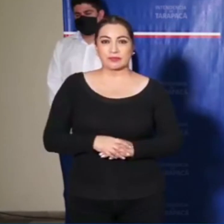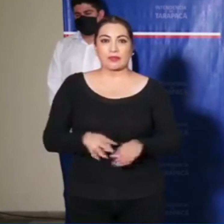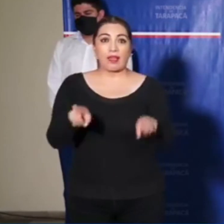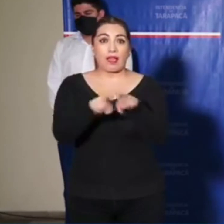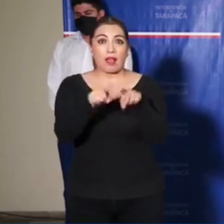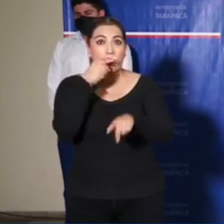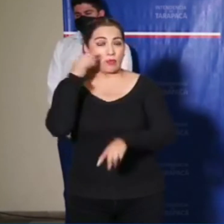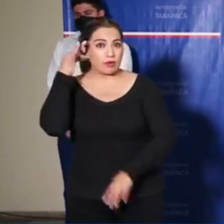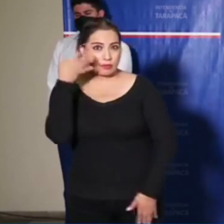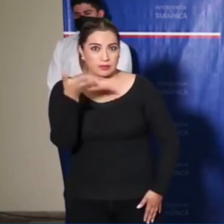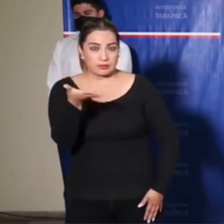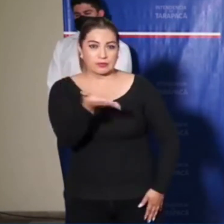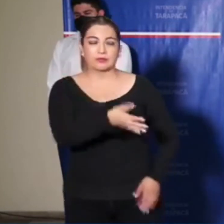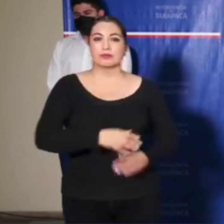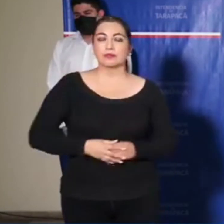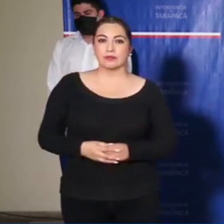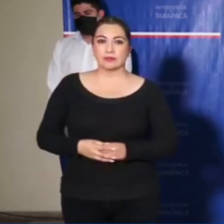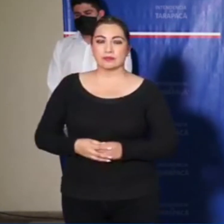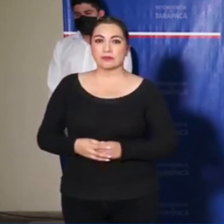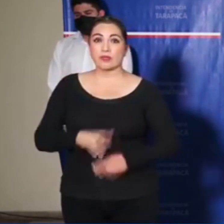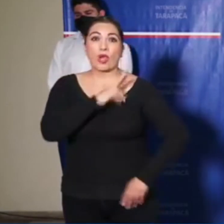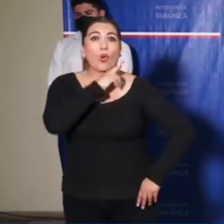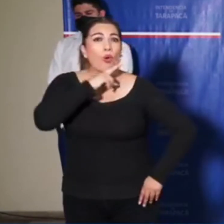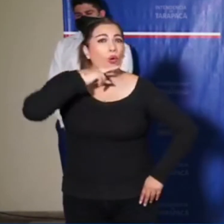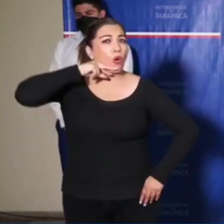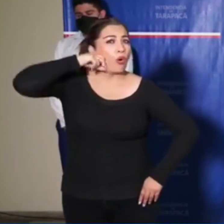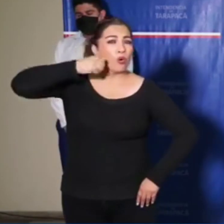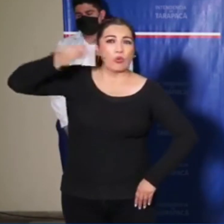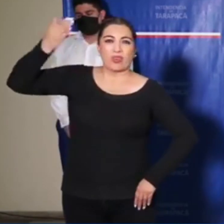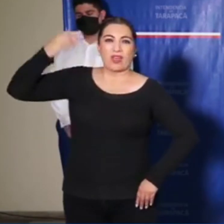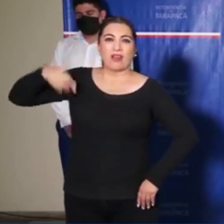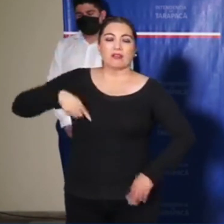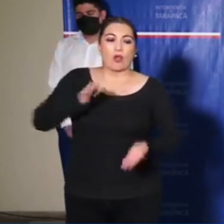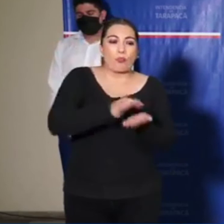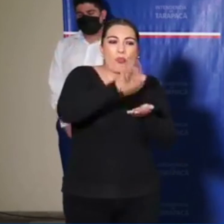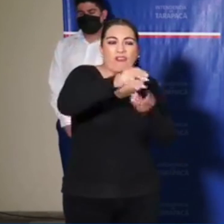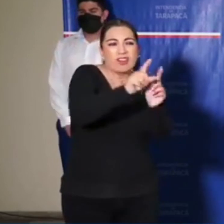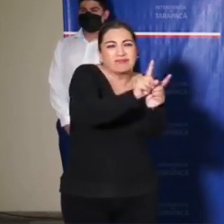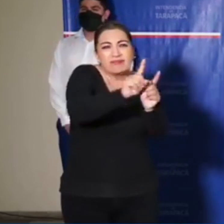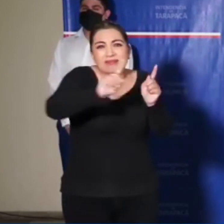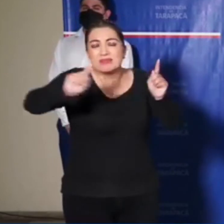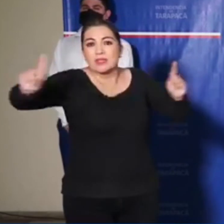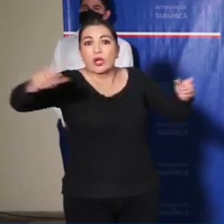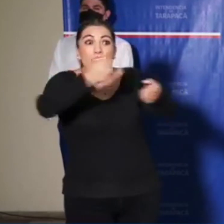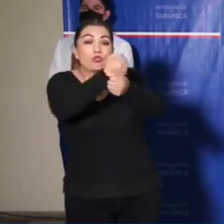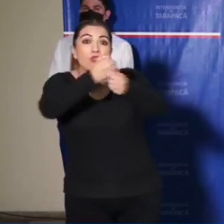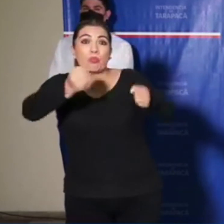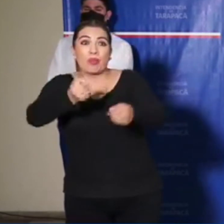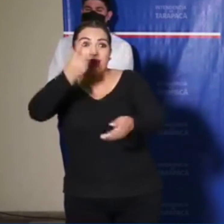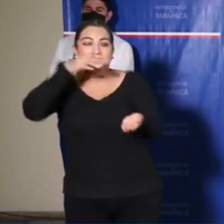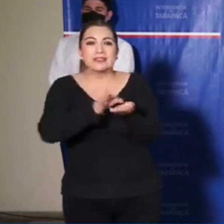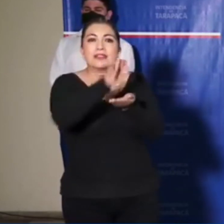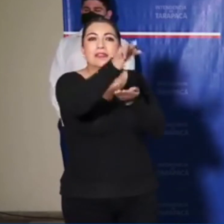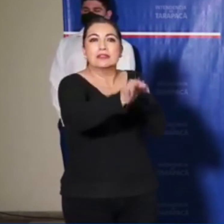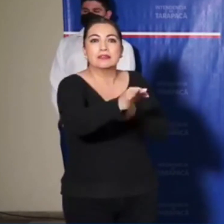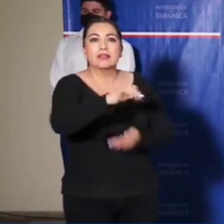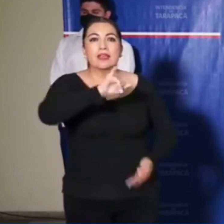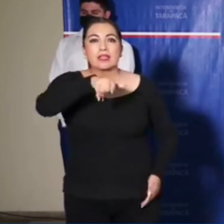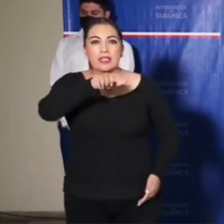Hermanos y hermanas, los judíos, lejos de su patria, no pudiendo acercarse a Jerusalén,